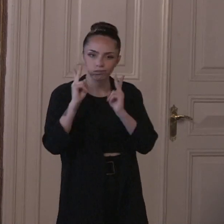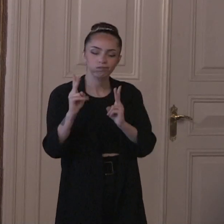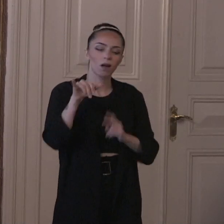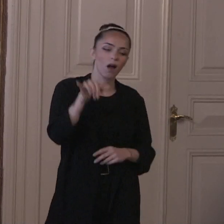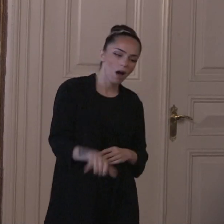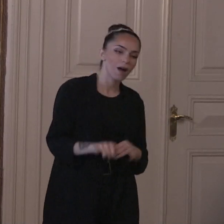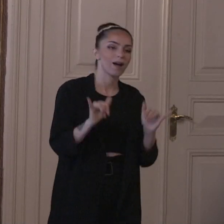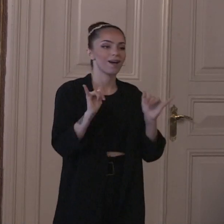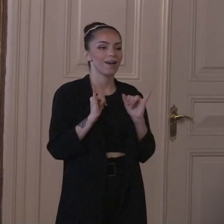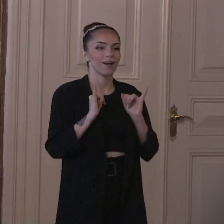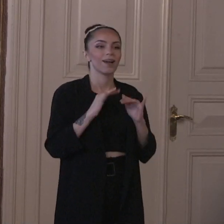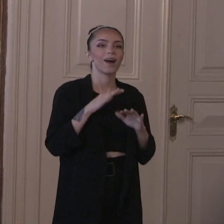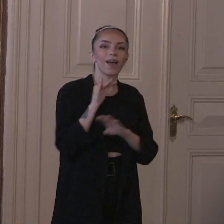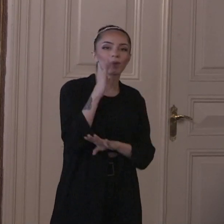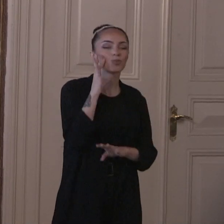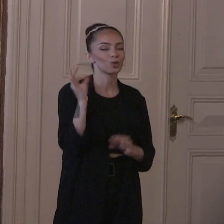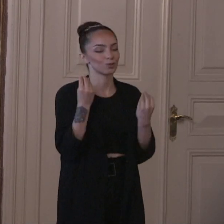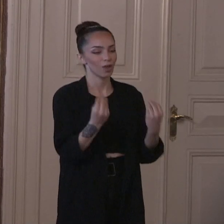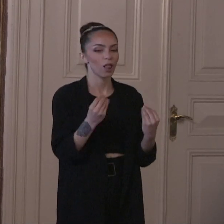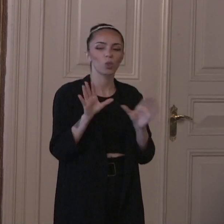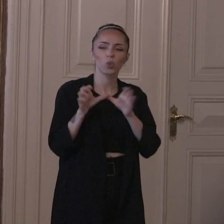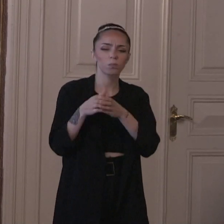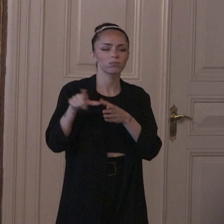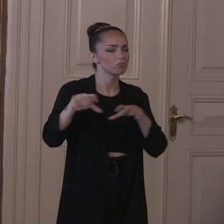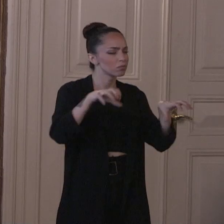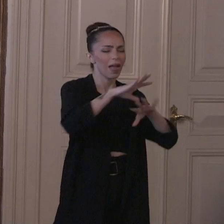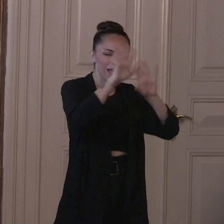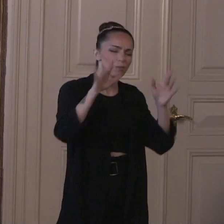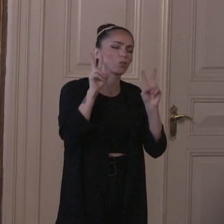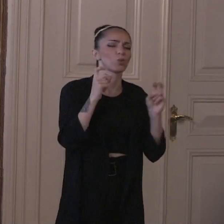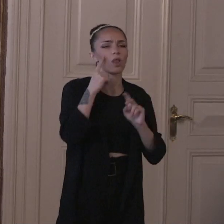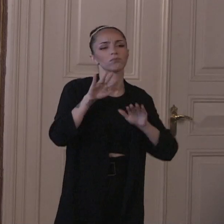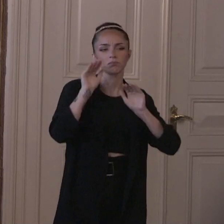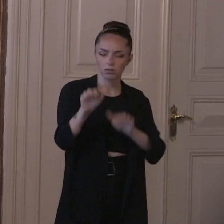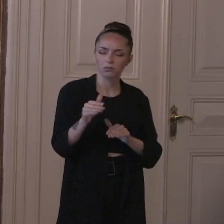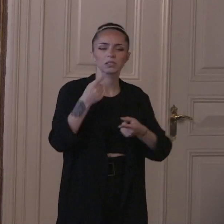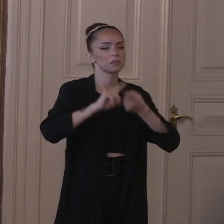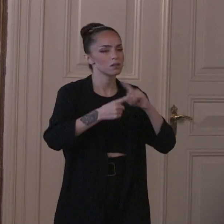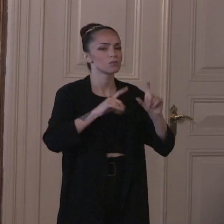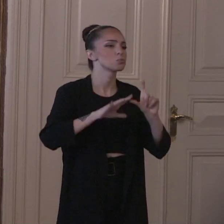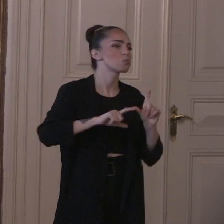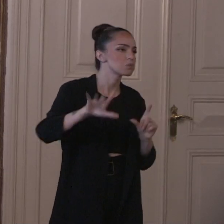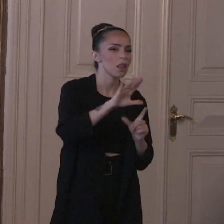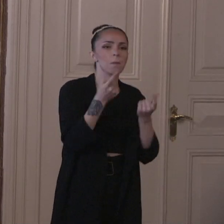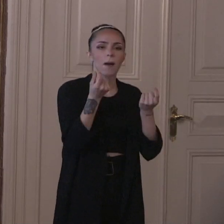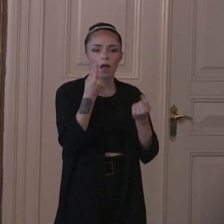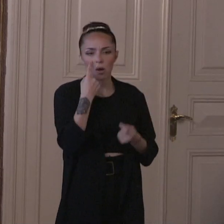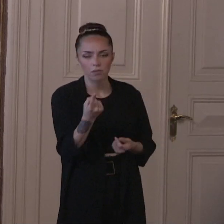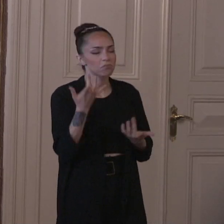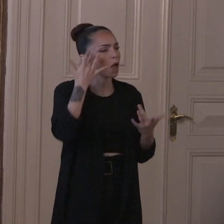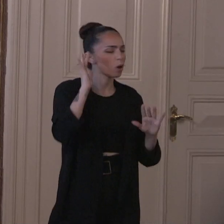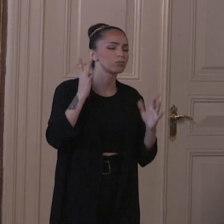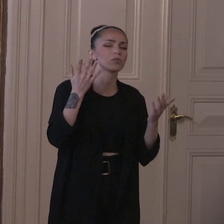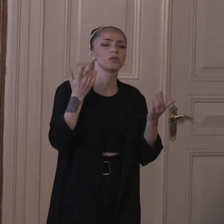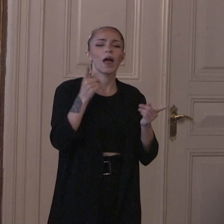refahının toplumun her kademesinde desteklenmesi ve siyasi, sosyal, ekonomik ve kültürel hayatın her